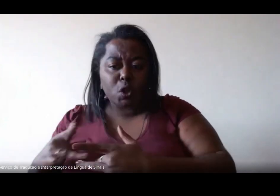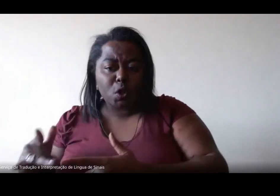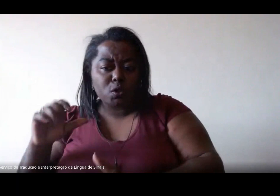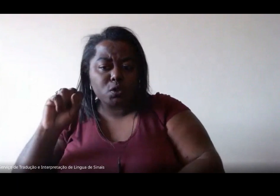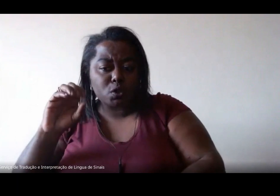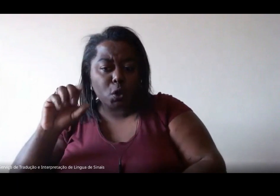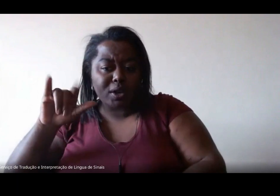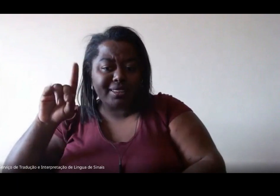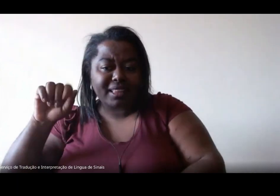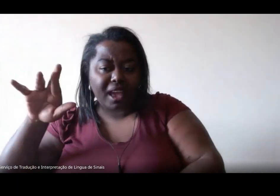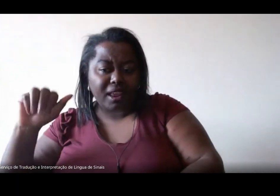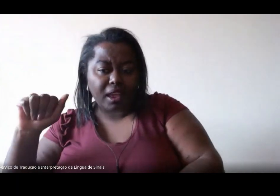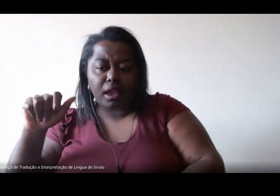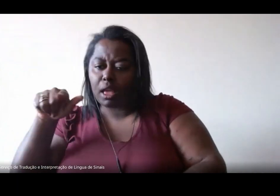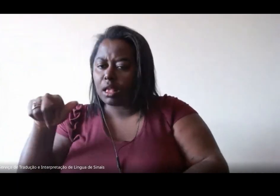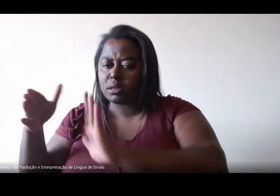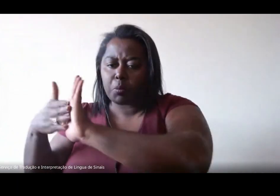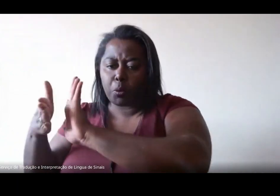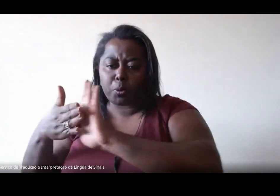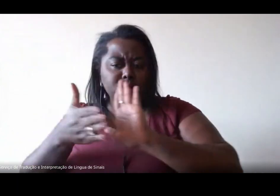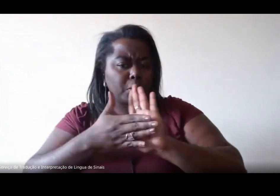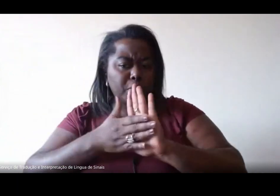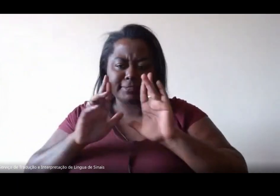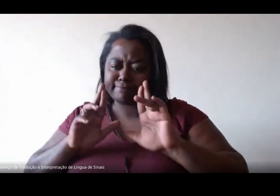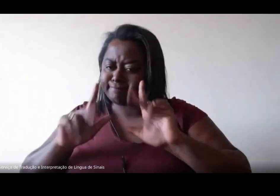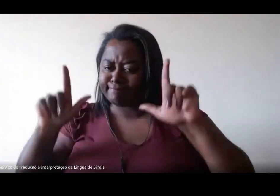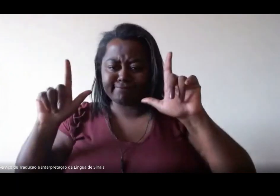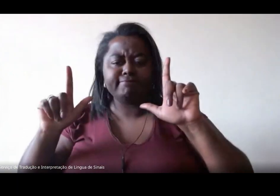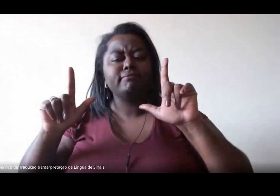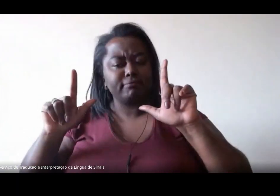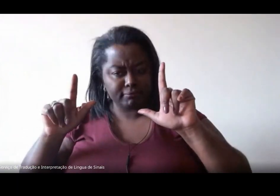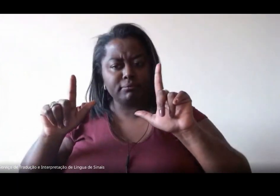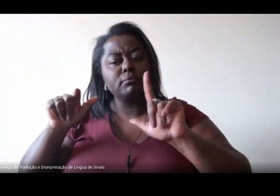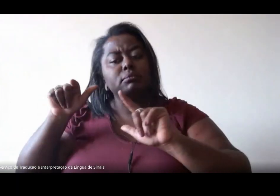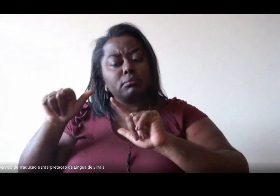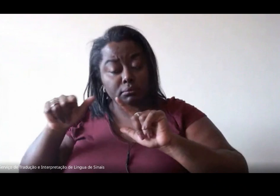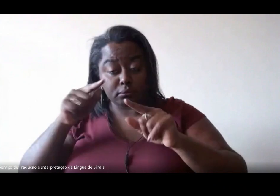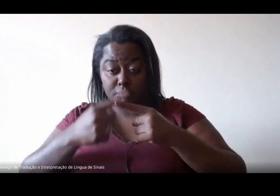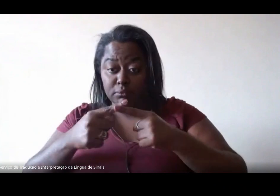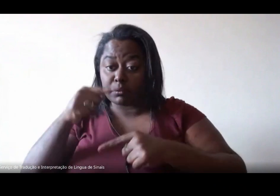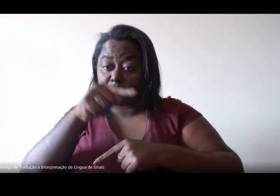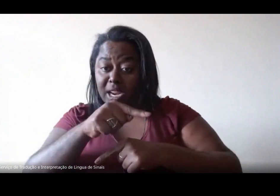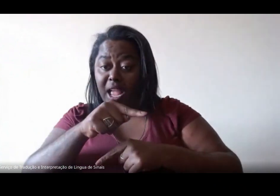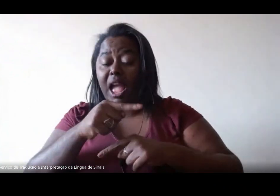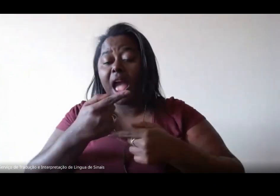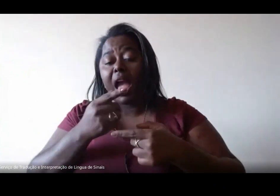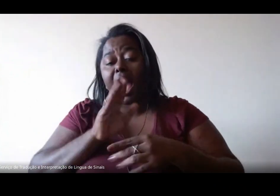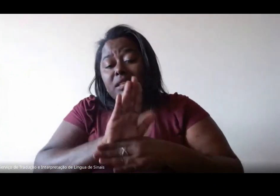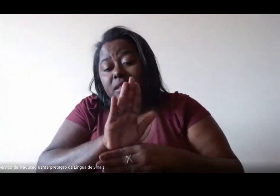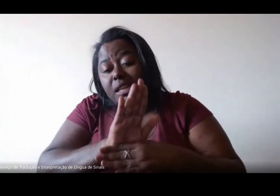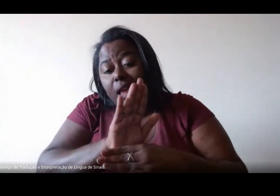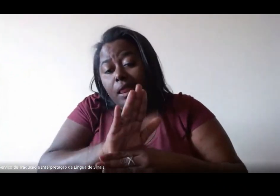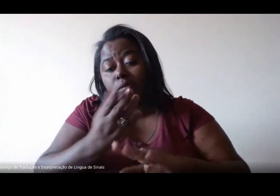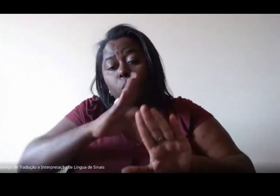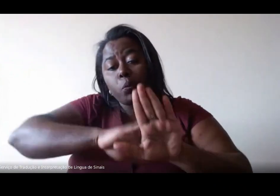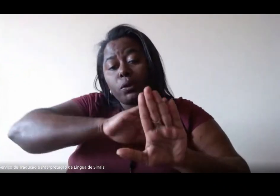solidária é muito diferente do que propõe o assistencialismo, que tem, de maneira geral, o assistencialismo